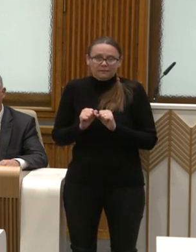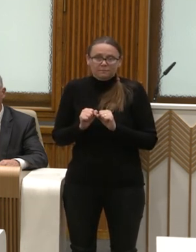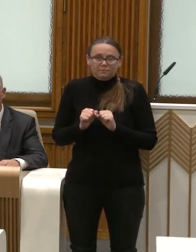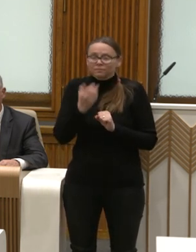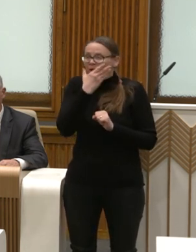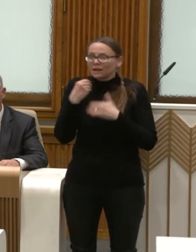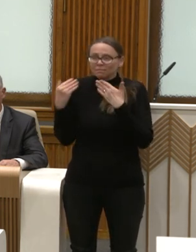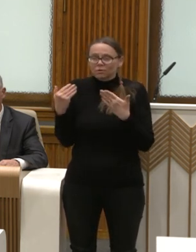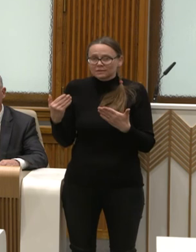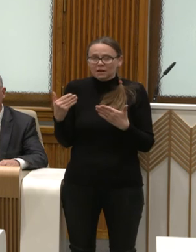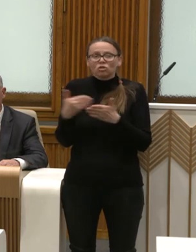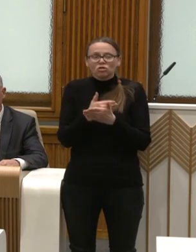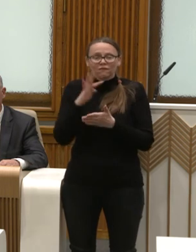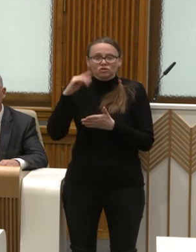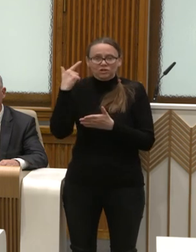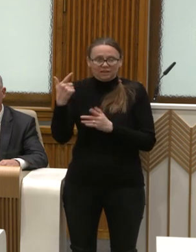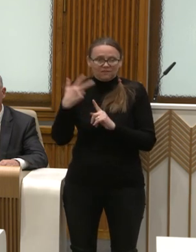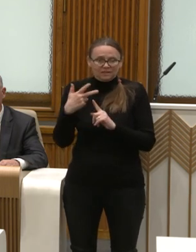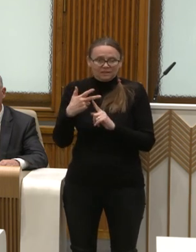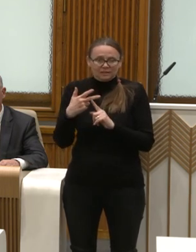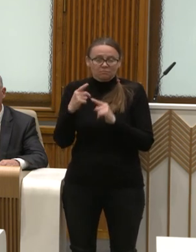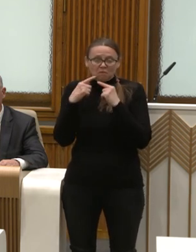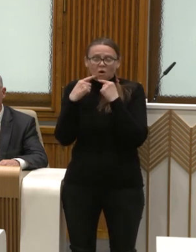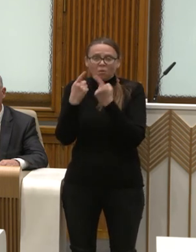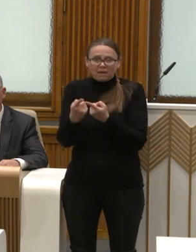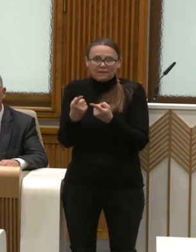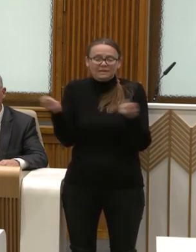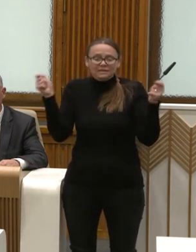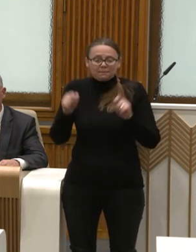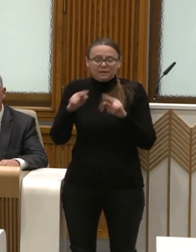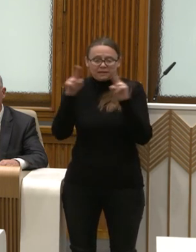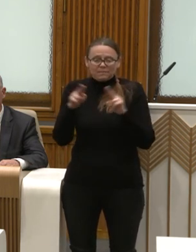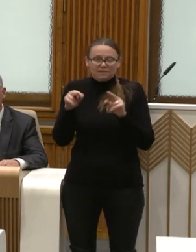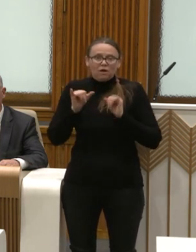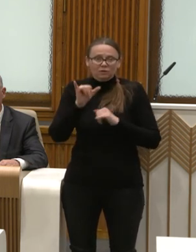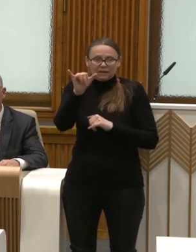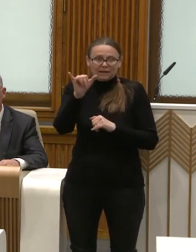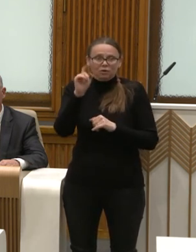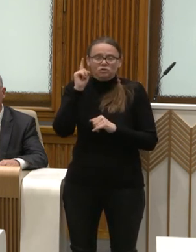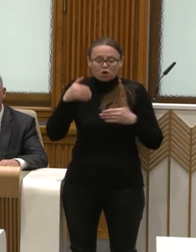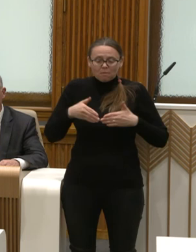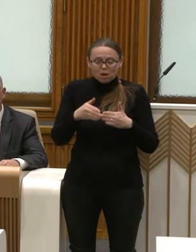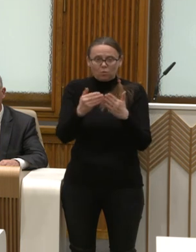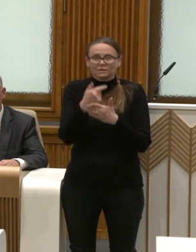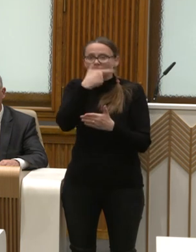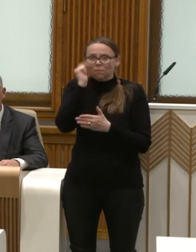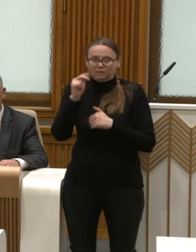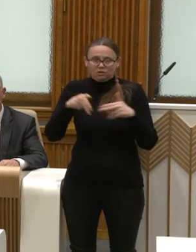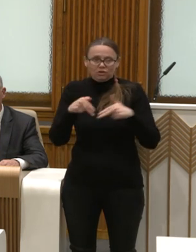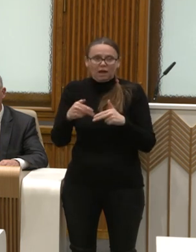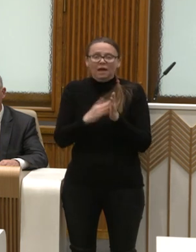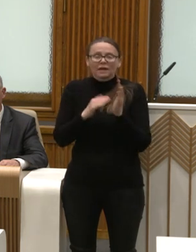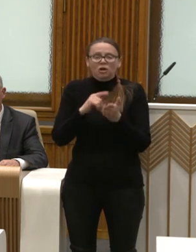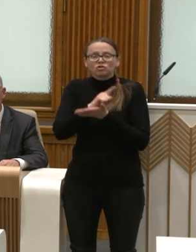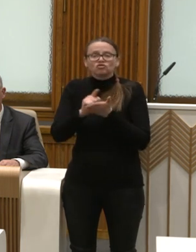Ja, lep pozdrav, Svetina, Nova 24 TV. Omenjali ste zaprtje mednarodnih letališč oziroma luk za potniški promet. Ali kakšen